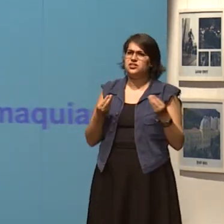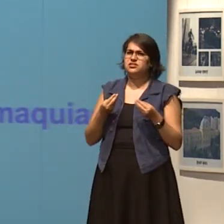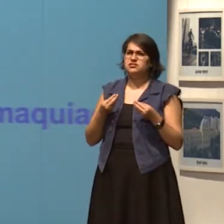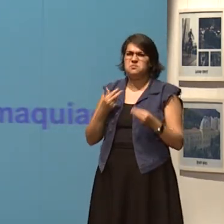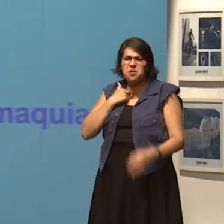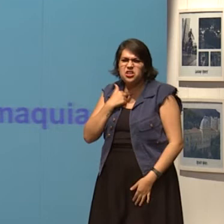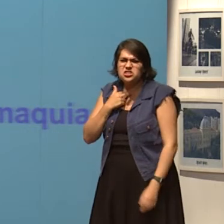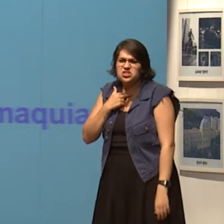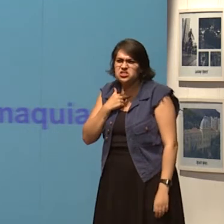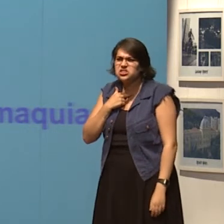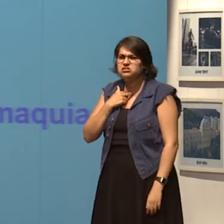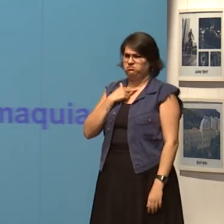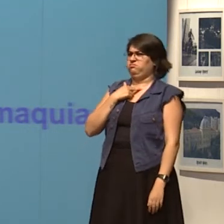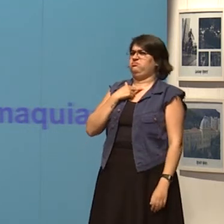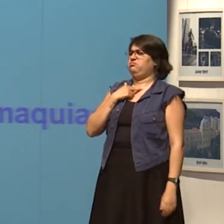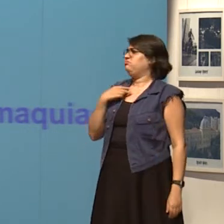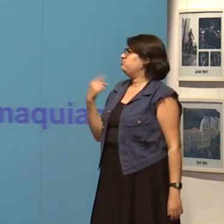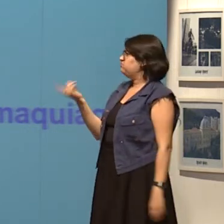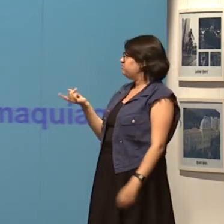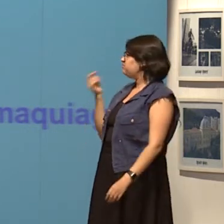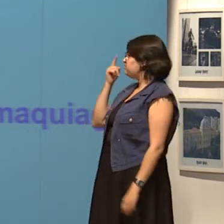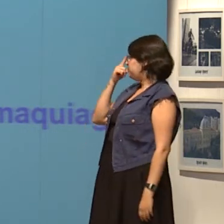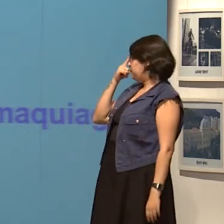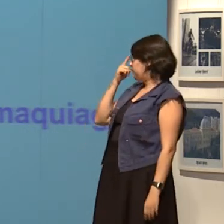Ah, a feminista não pode usar maquiagem. Não pode?